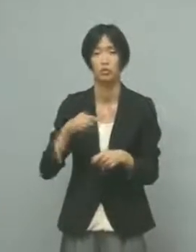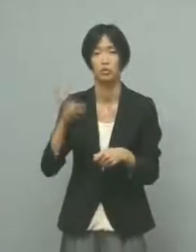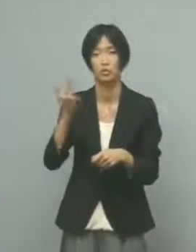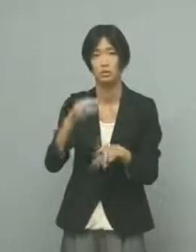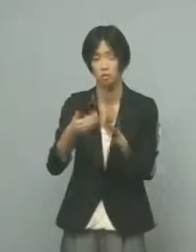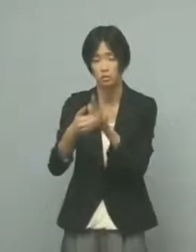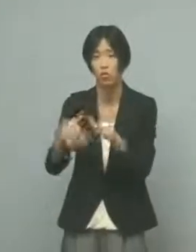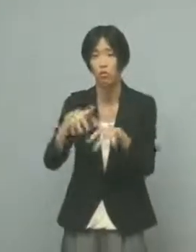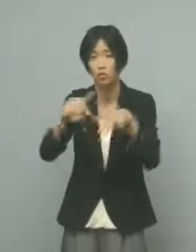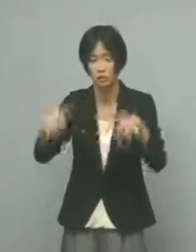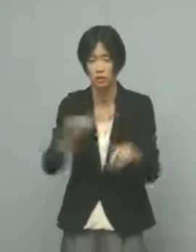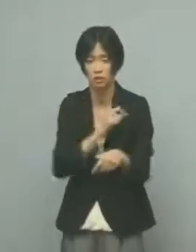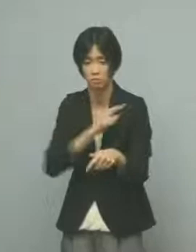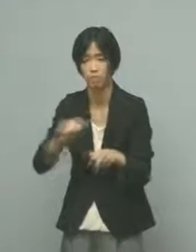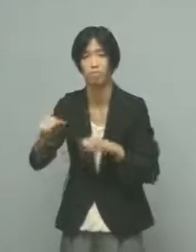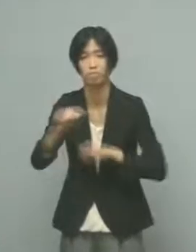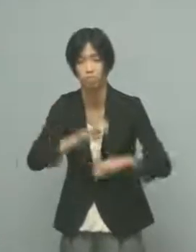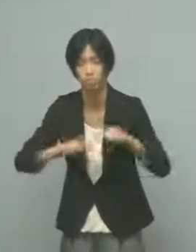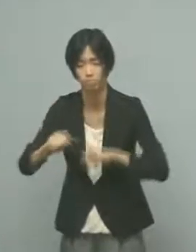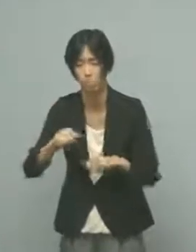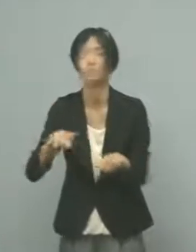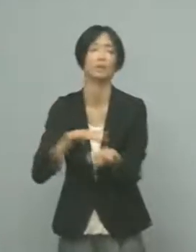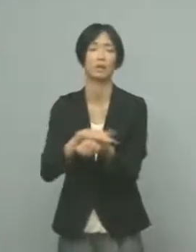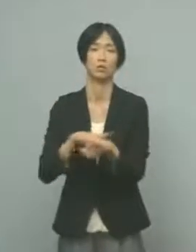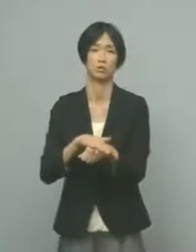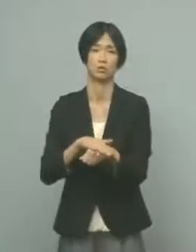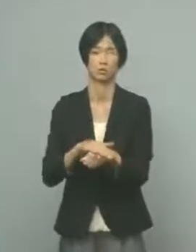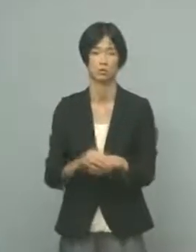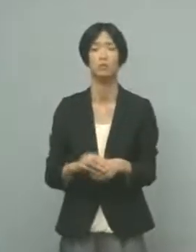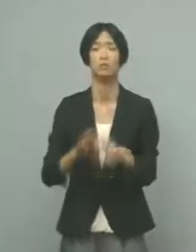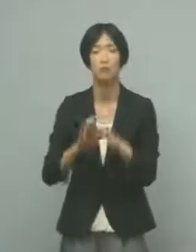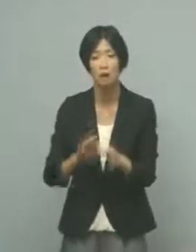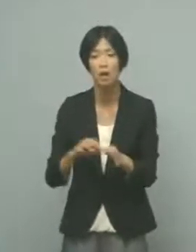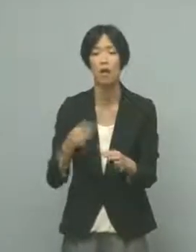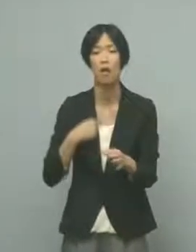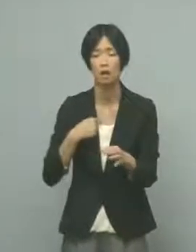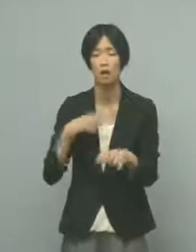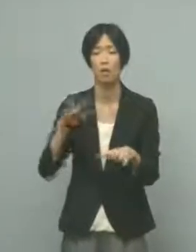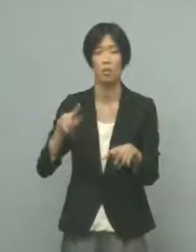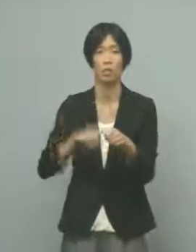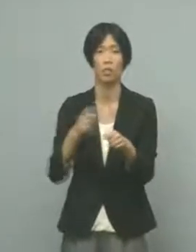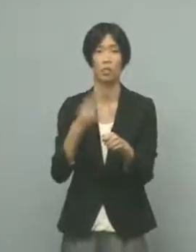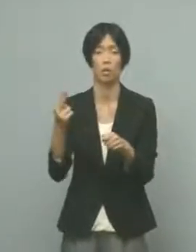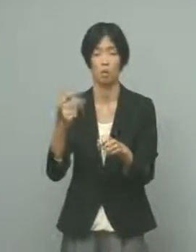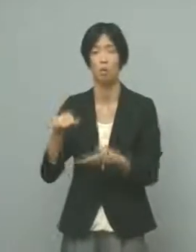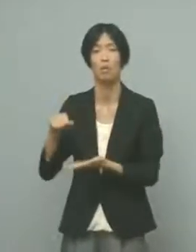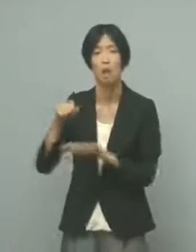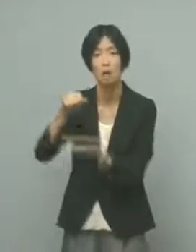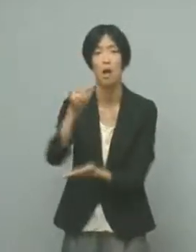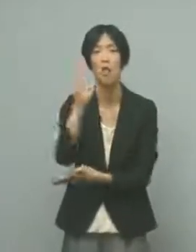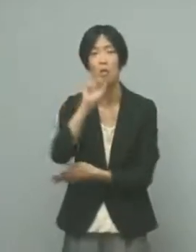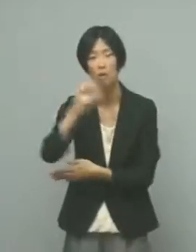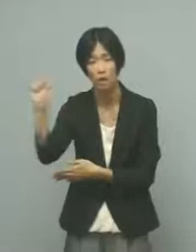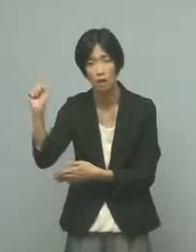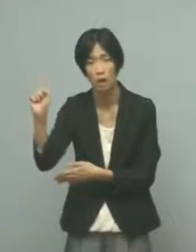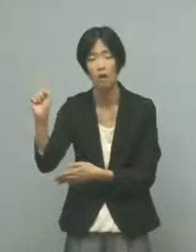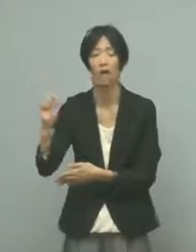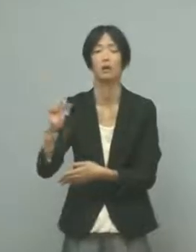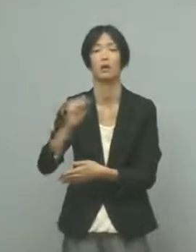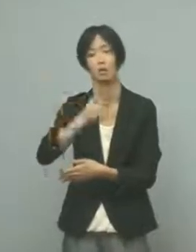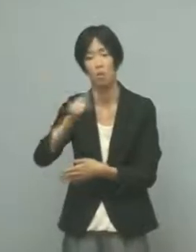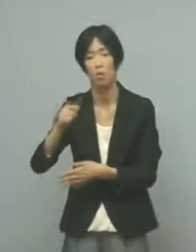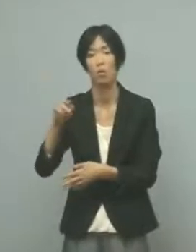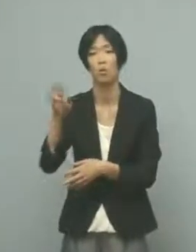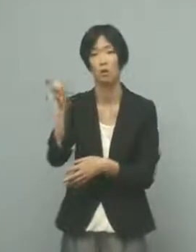織の活動が重要であります。そのため県では今年度出前講座をはじめとする